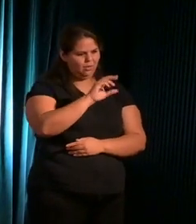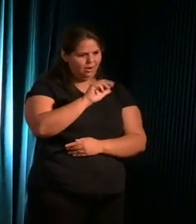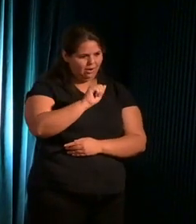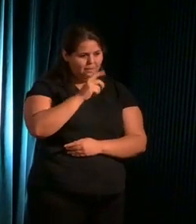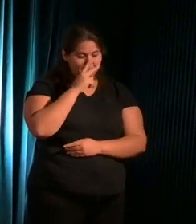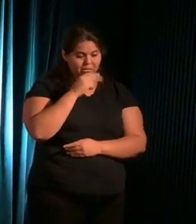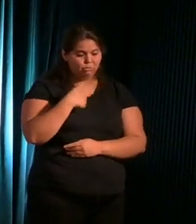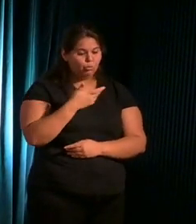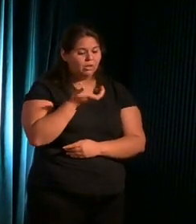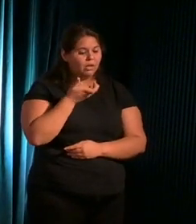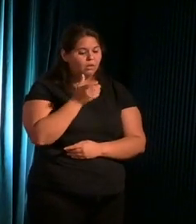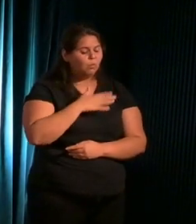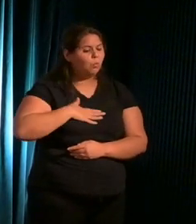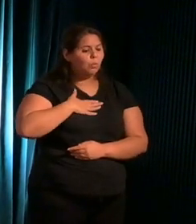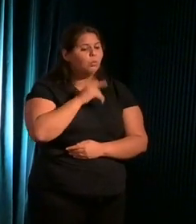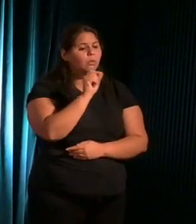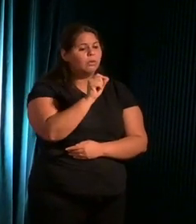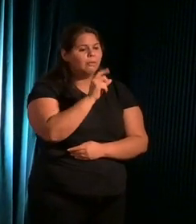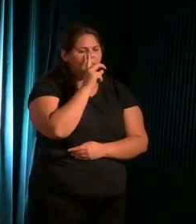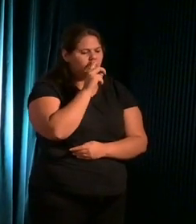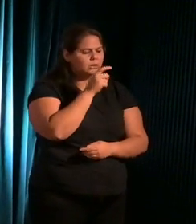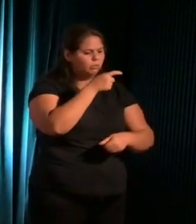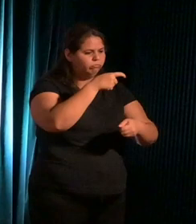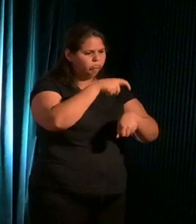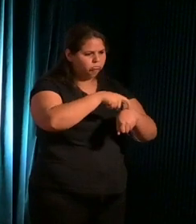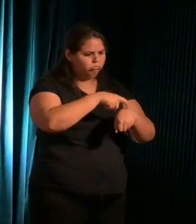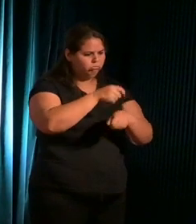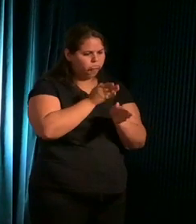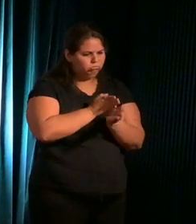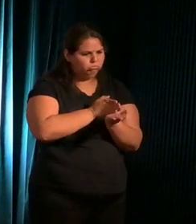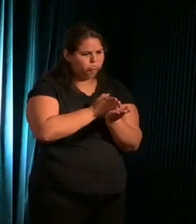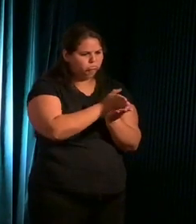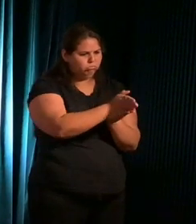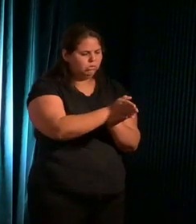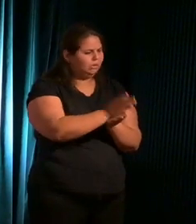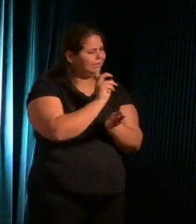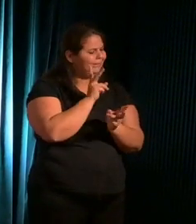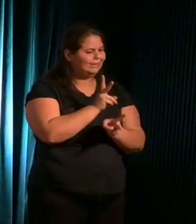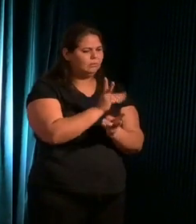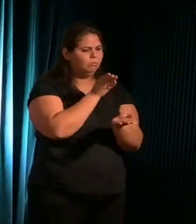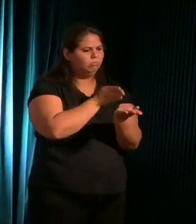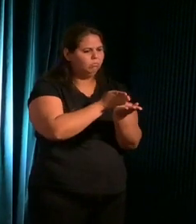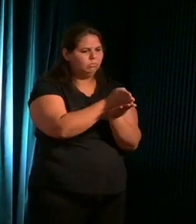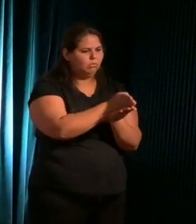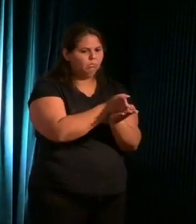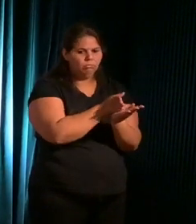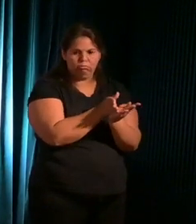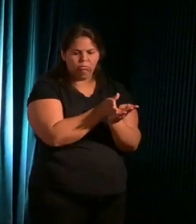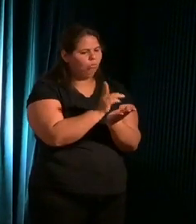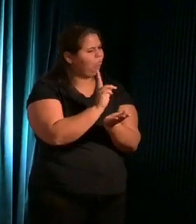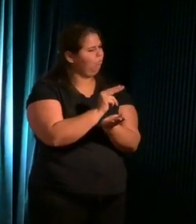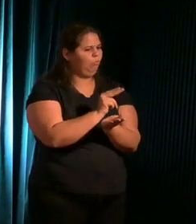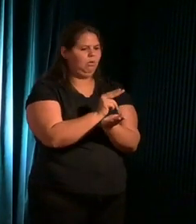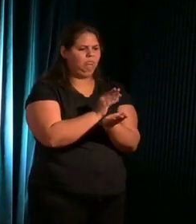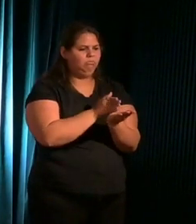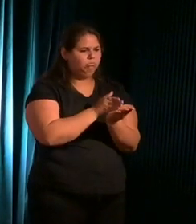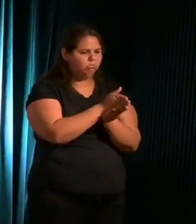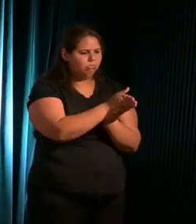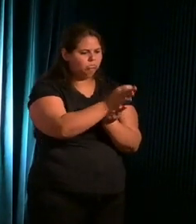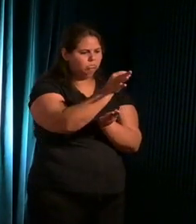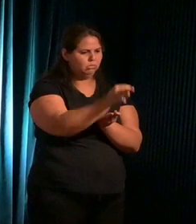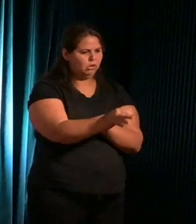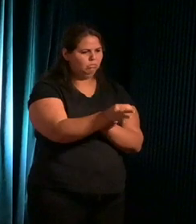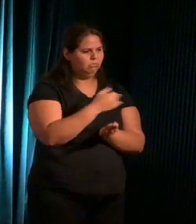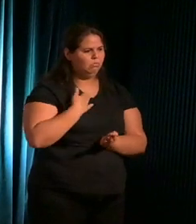inveterado nessa questão da palavra, do horário, mas sempre acontece isso, né?